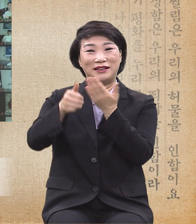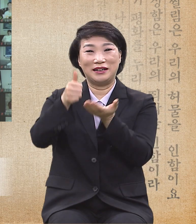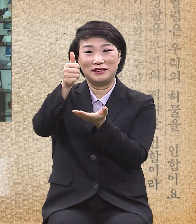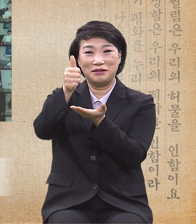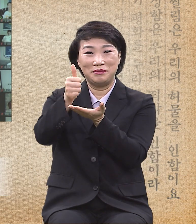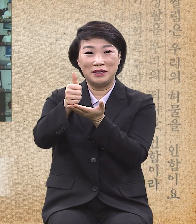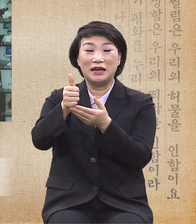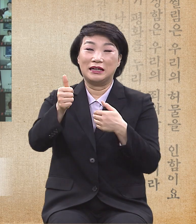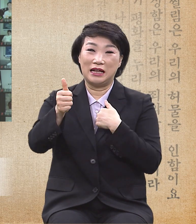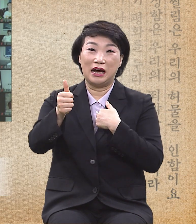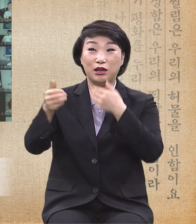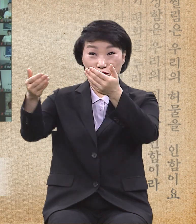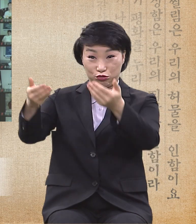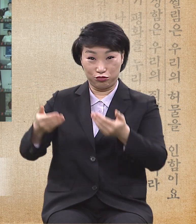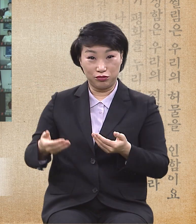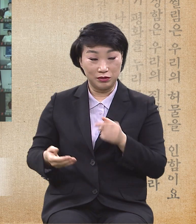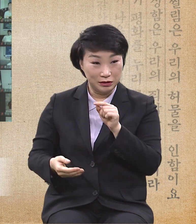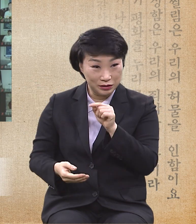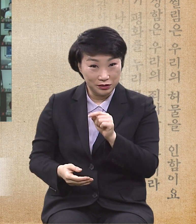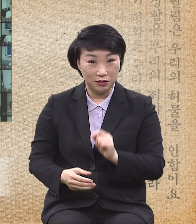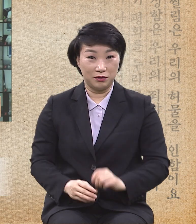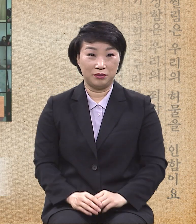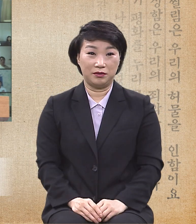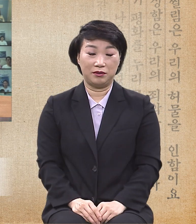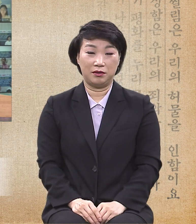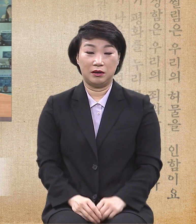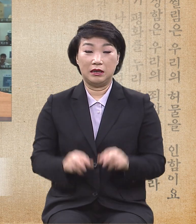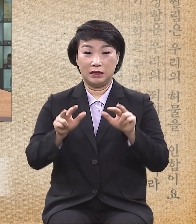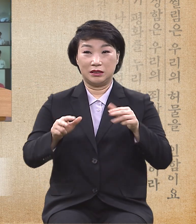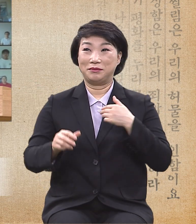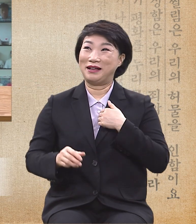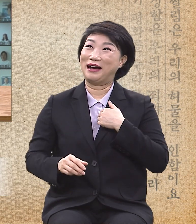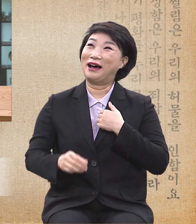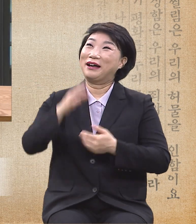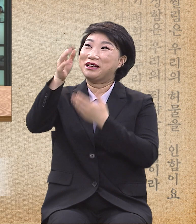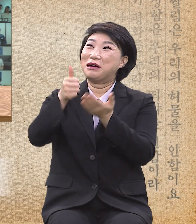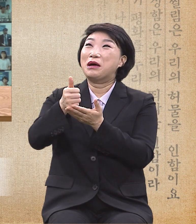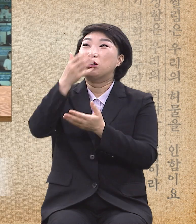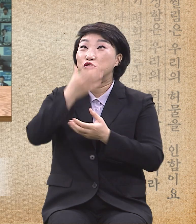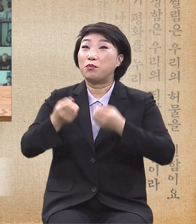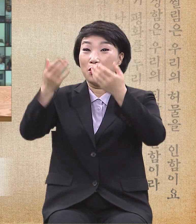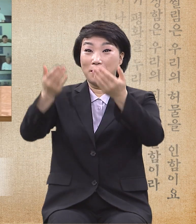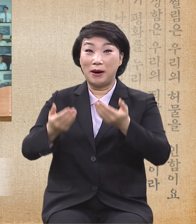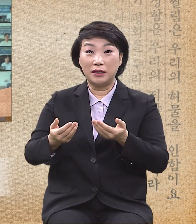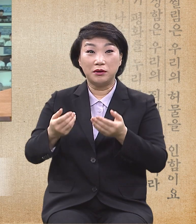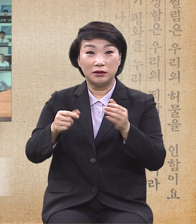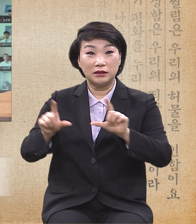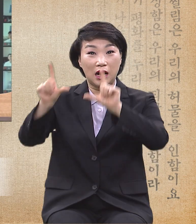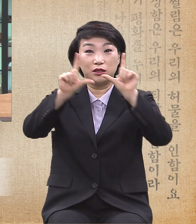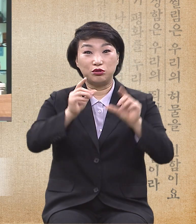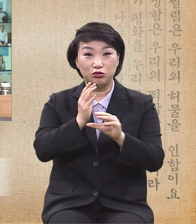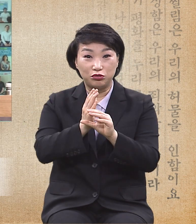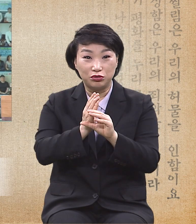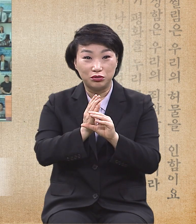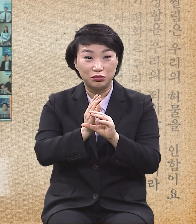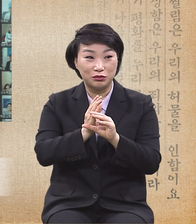하나님이 나에게 주신 것이니 지금 나는 하나님의 축복 속에 살고 있지